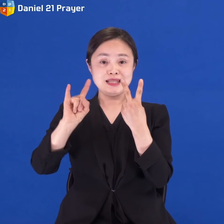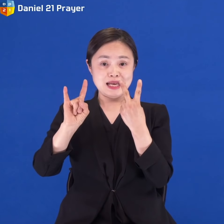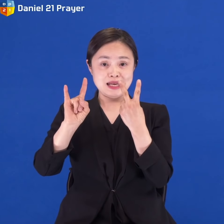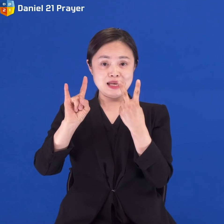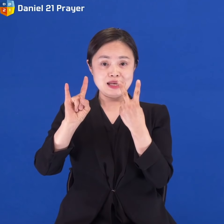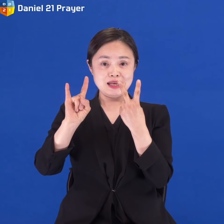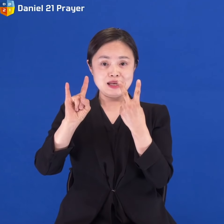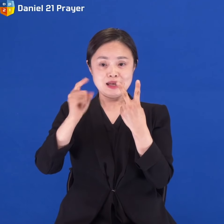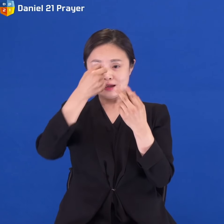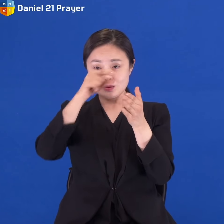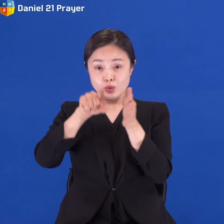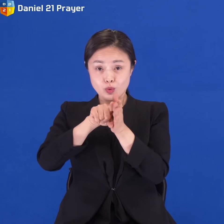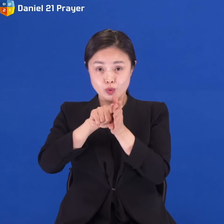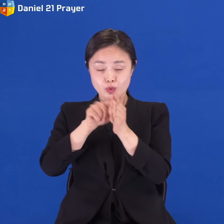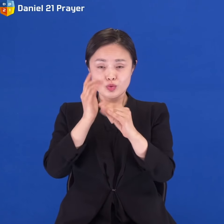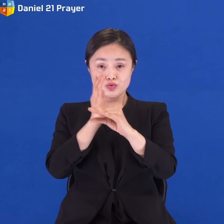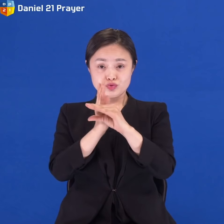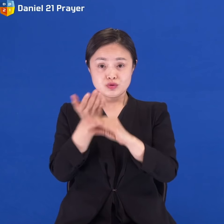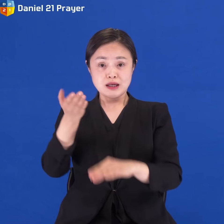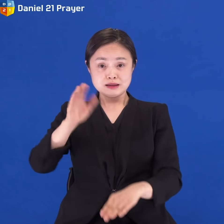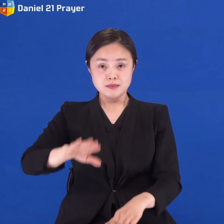복잡하고